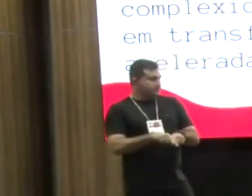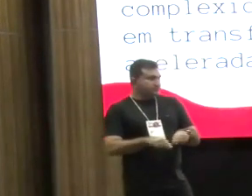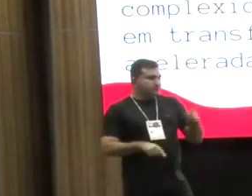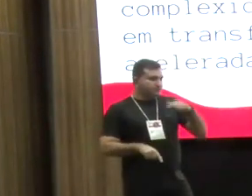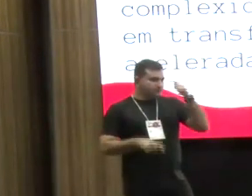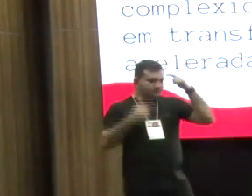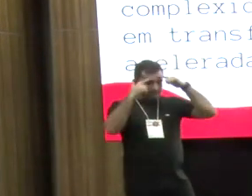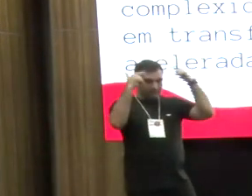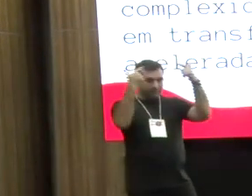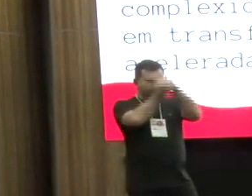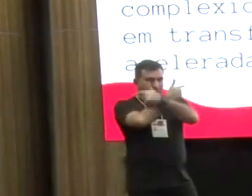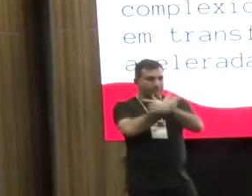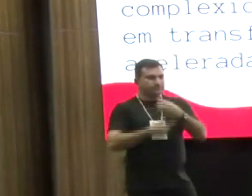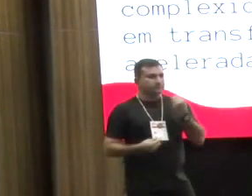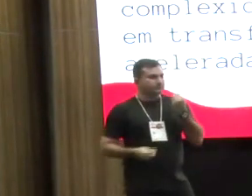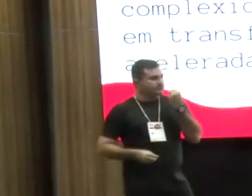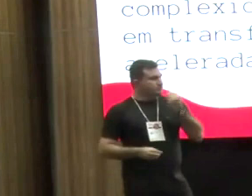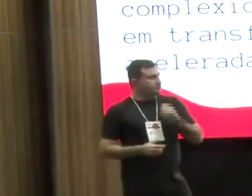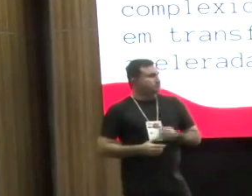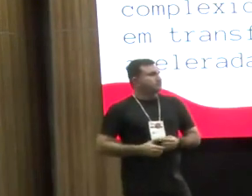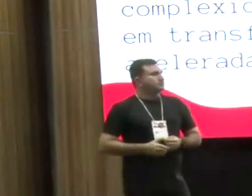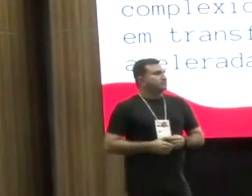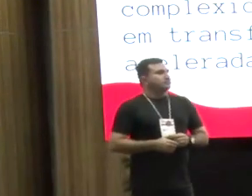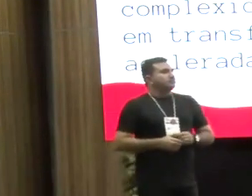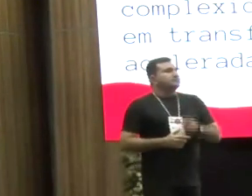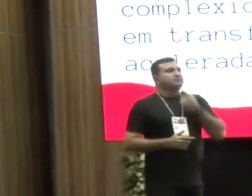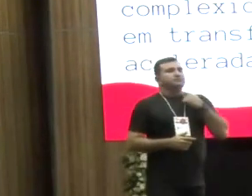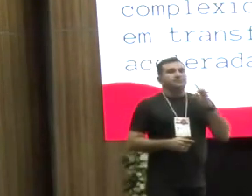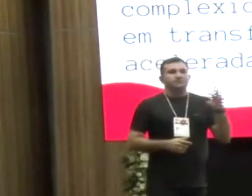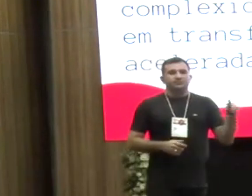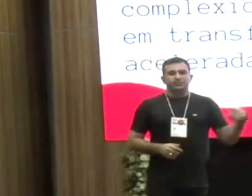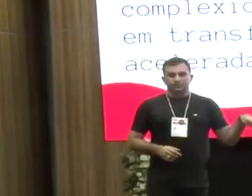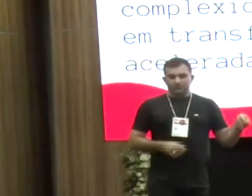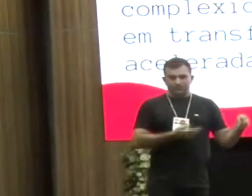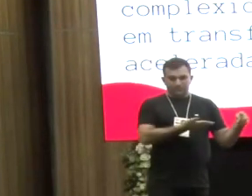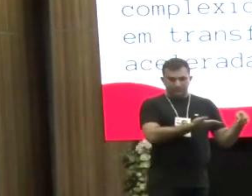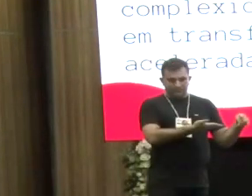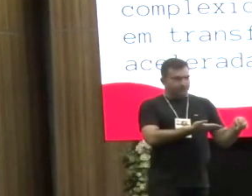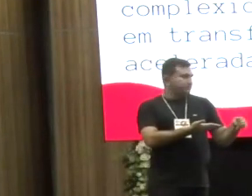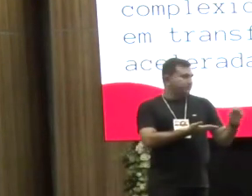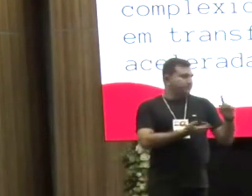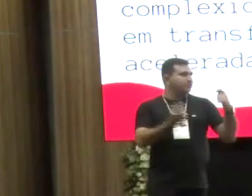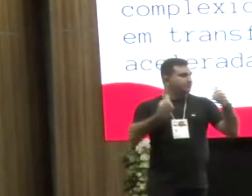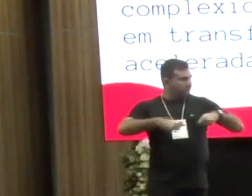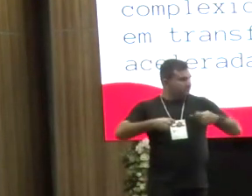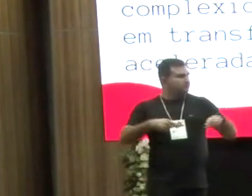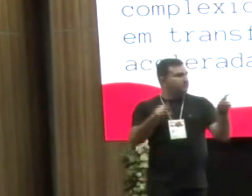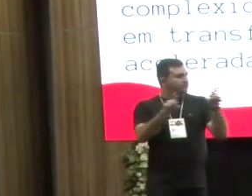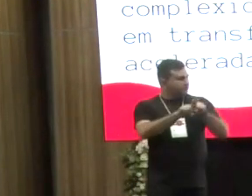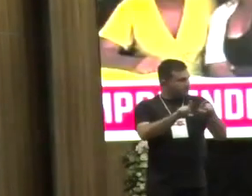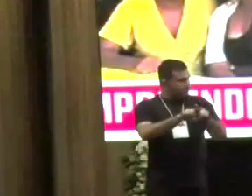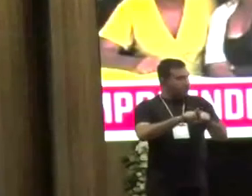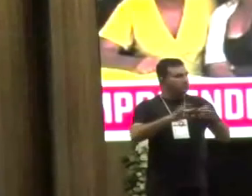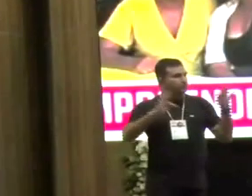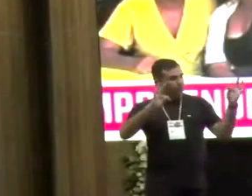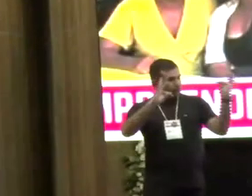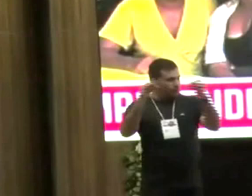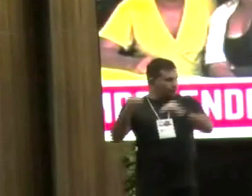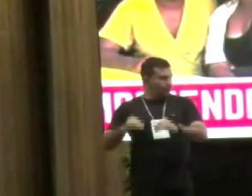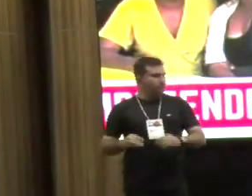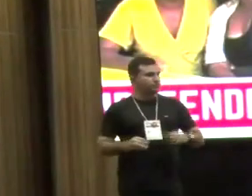alienação de que essa qualidade vem por vontade só dos docentes. Ela precisa também de toda